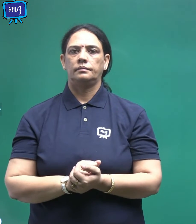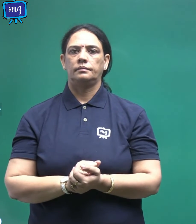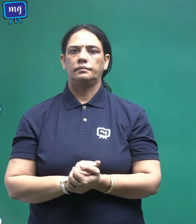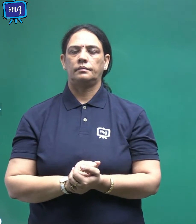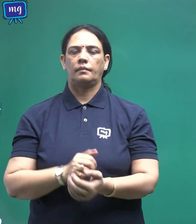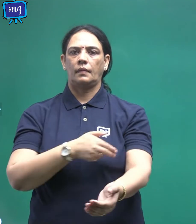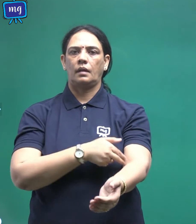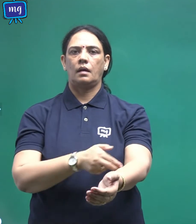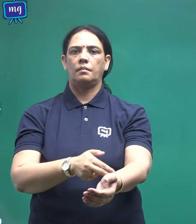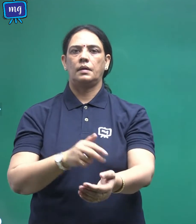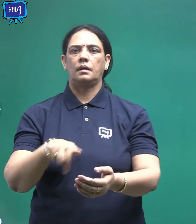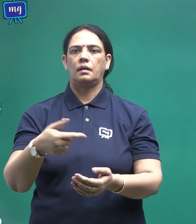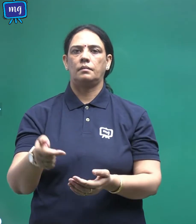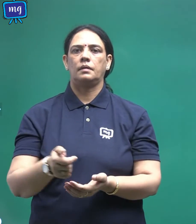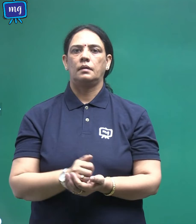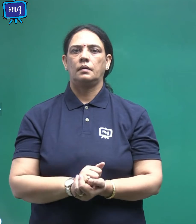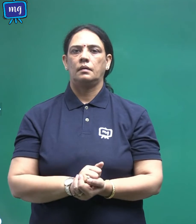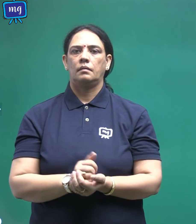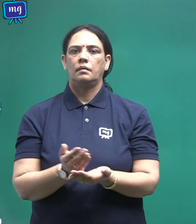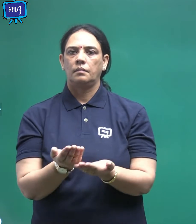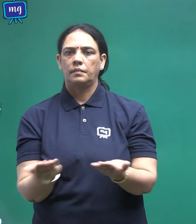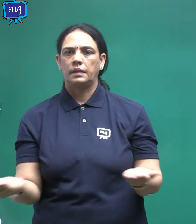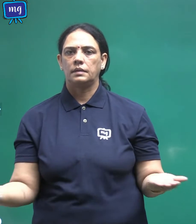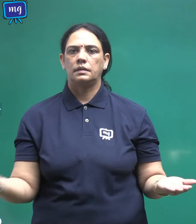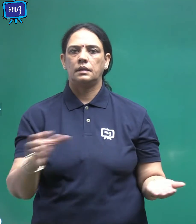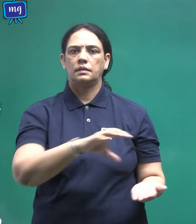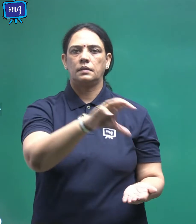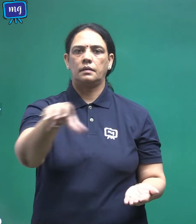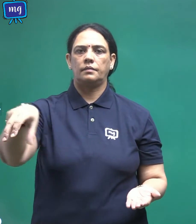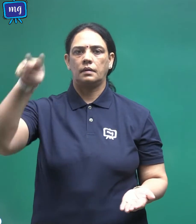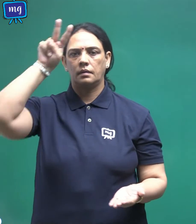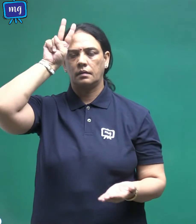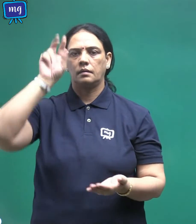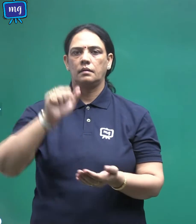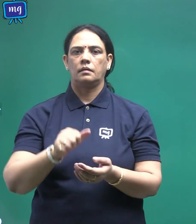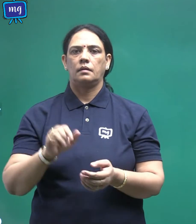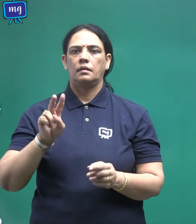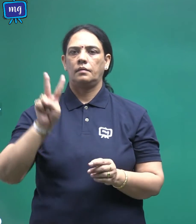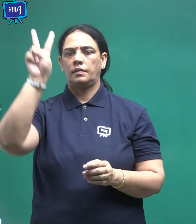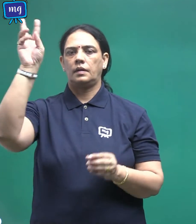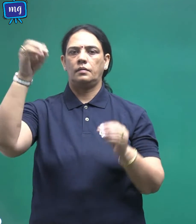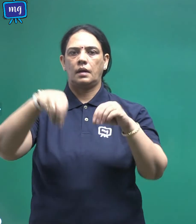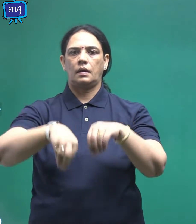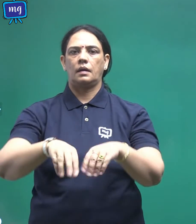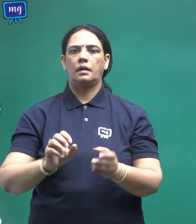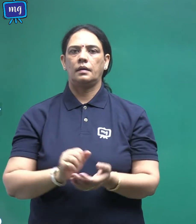घनाभ का पृष्ठीय क्षेत्रफल मान रखेंगे